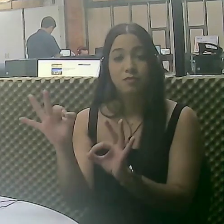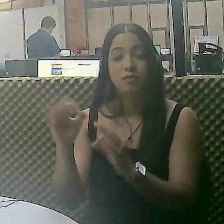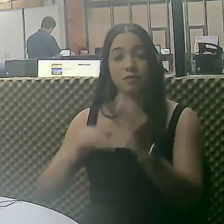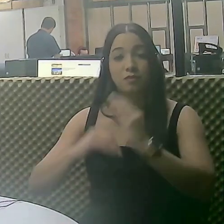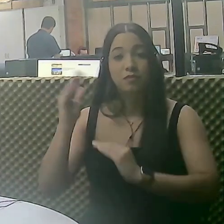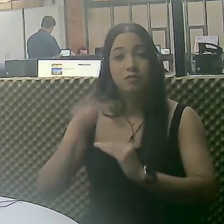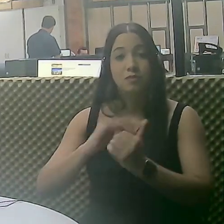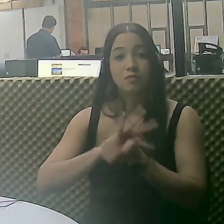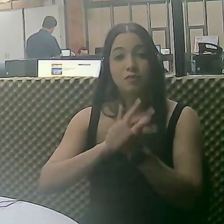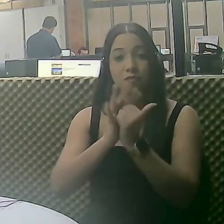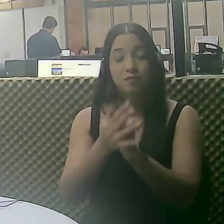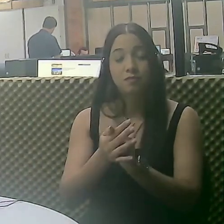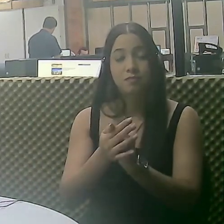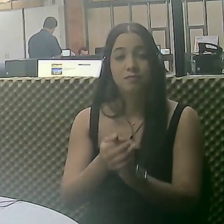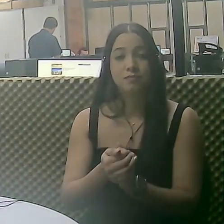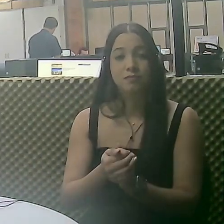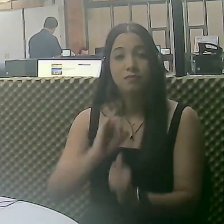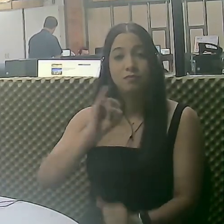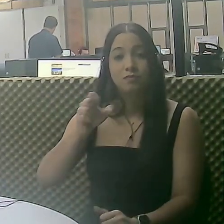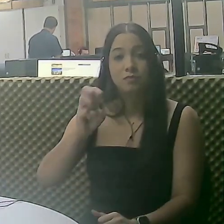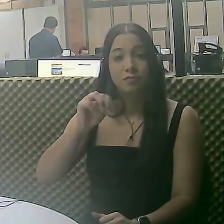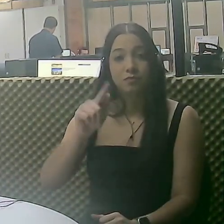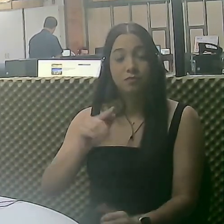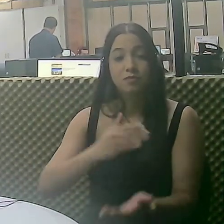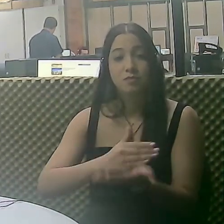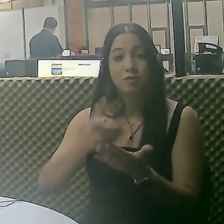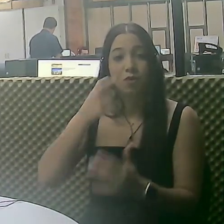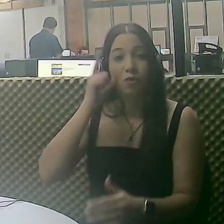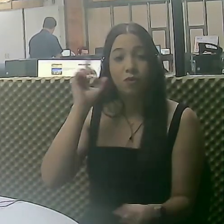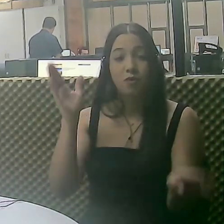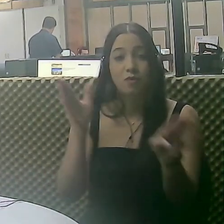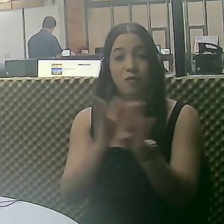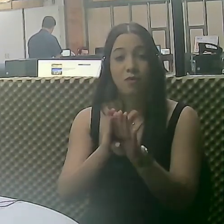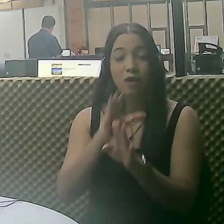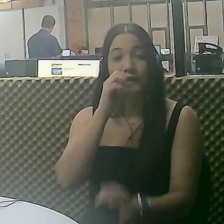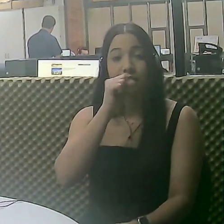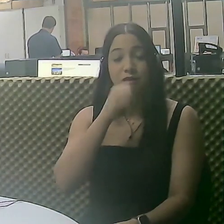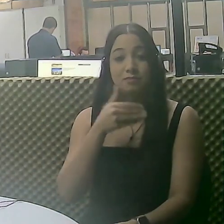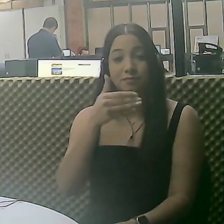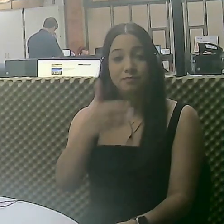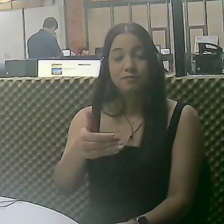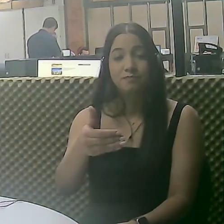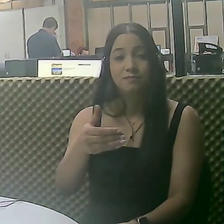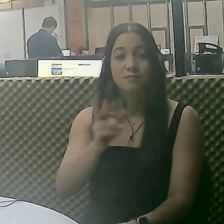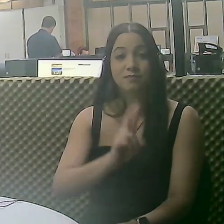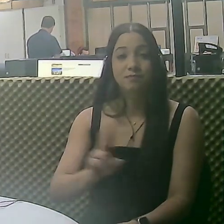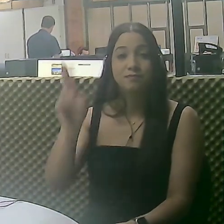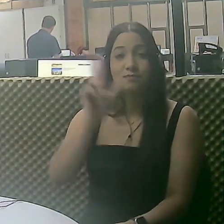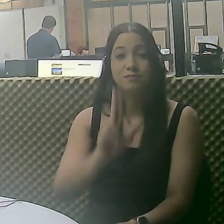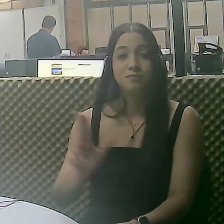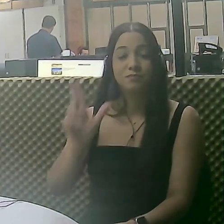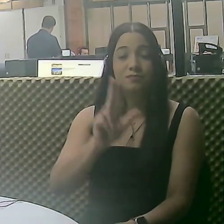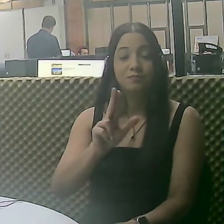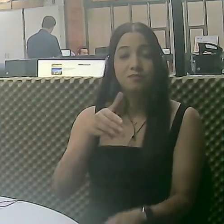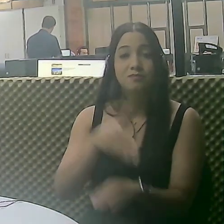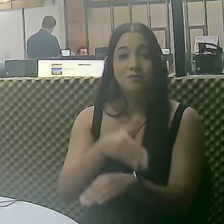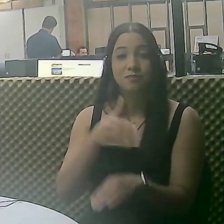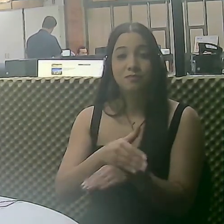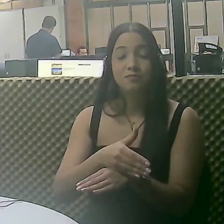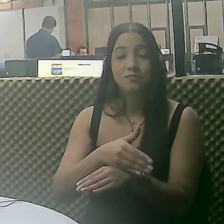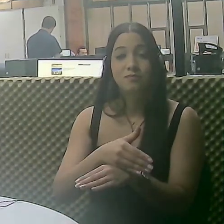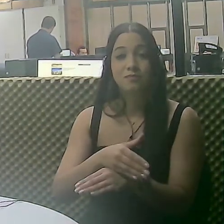da fundação. O Gengue Paralímpico começou ontem e segue até este sábado. Os representantes de Uberlândia participam